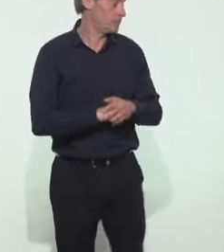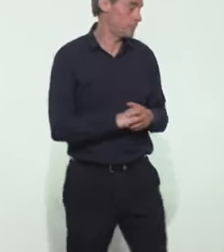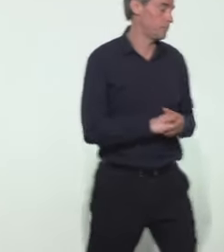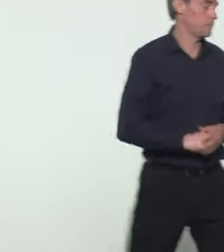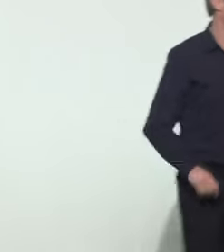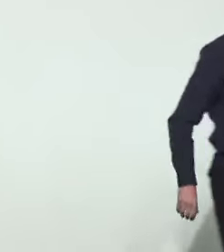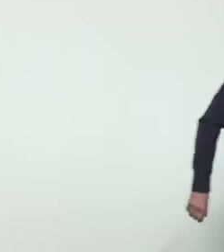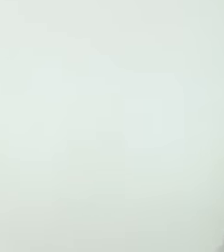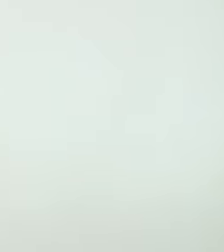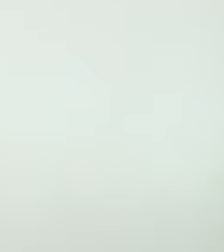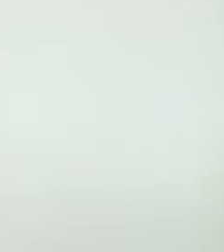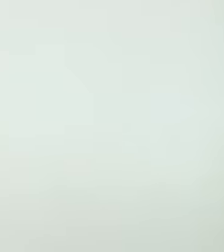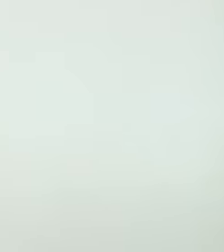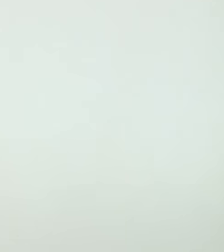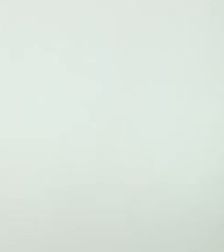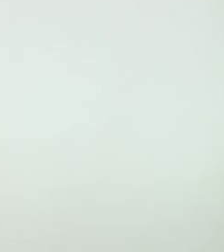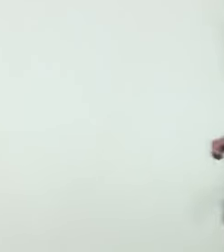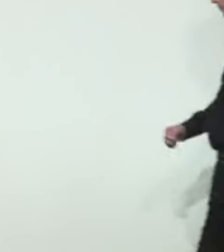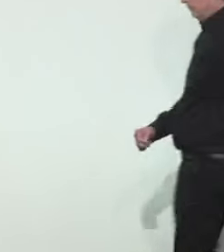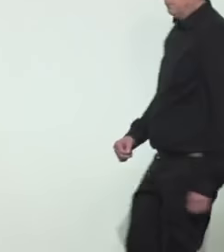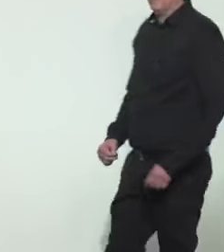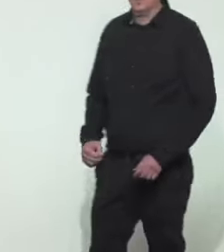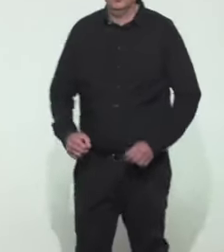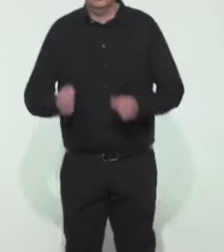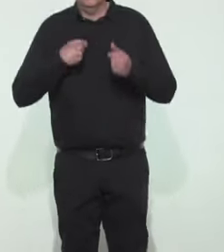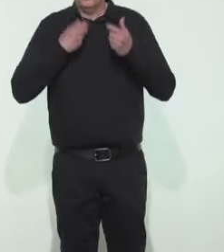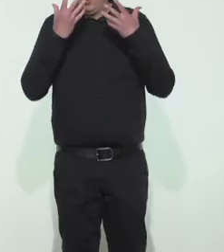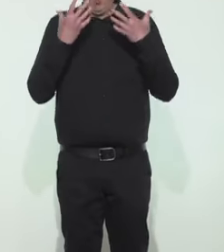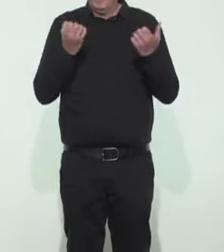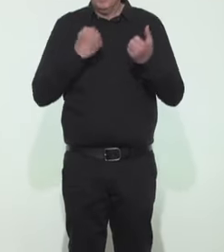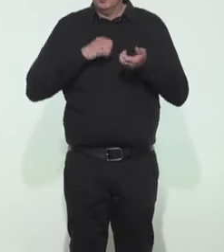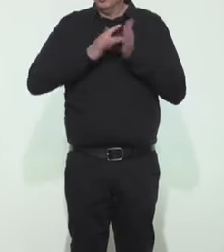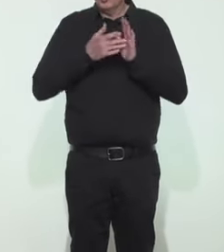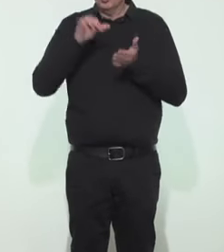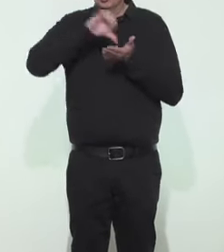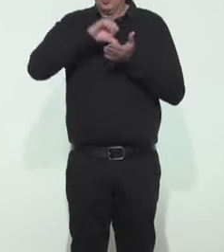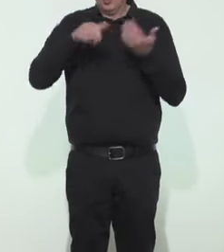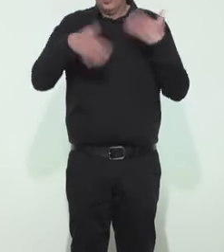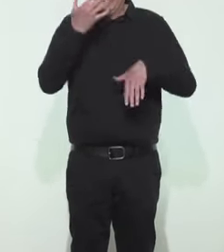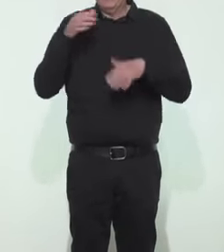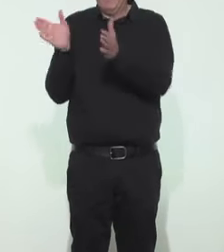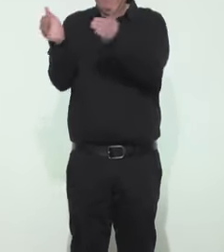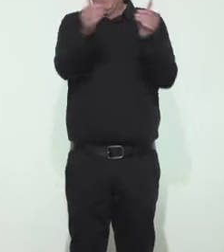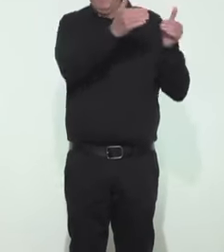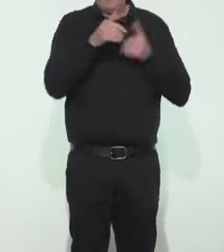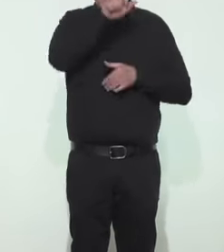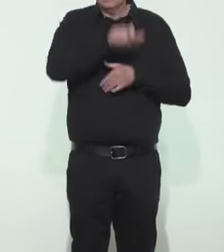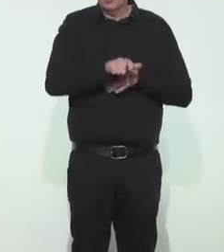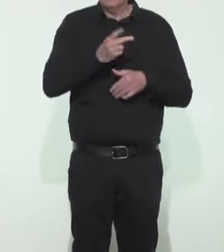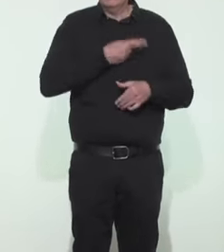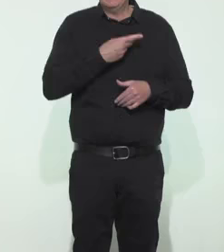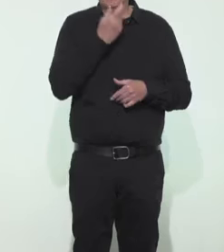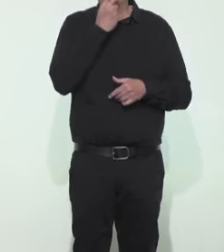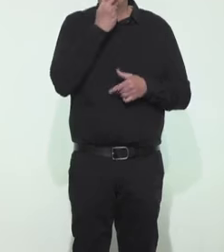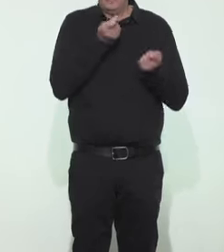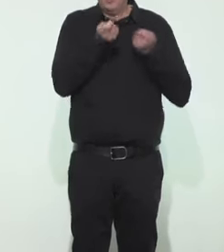nous souhaitons également tendre vers un système dans lequel dans chaque centre 15 un médecin régulateur et référent pour la prise